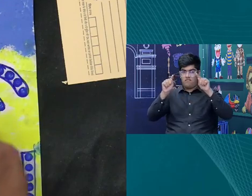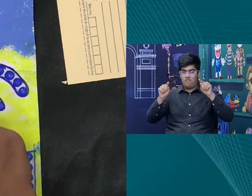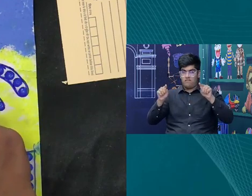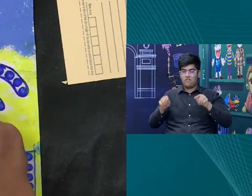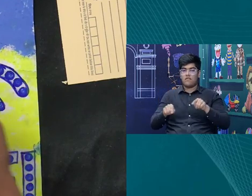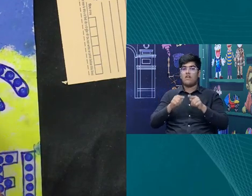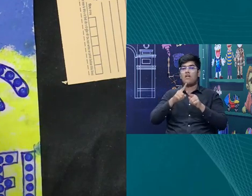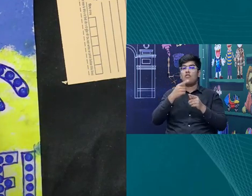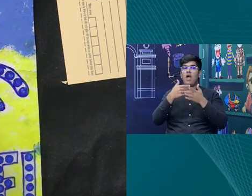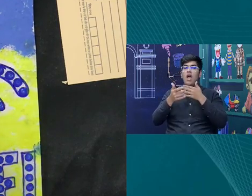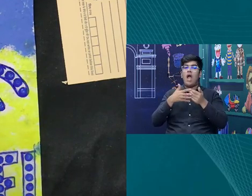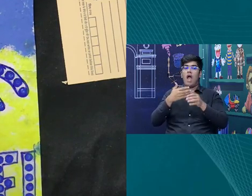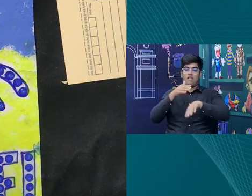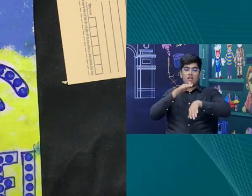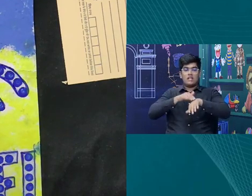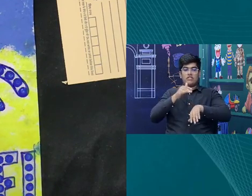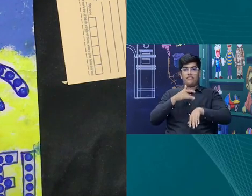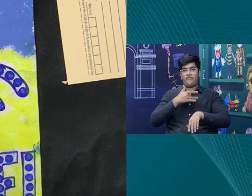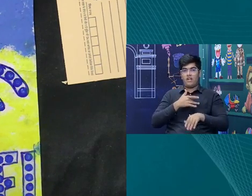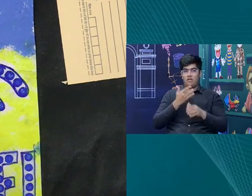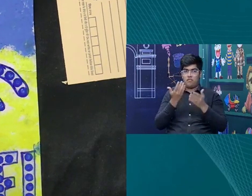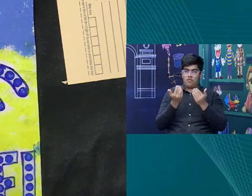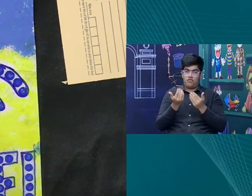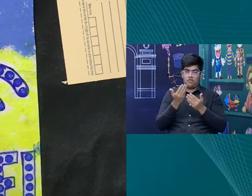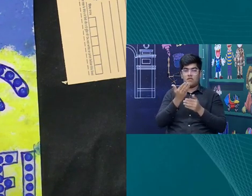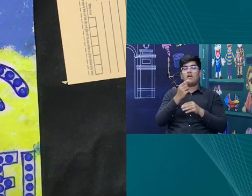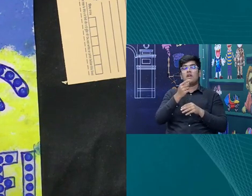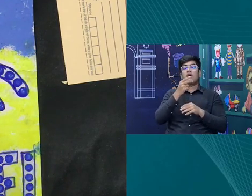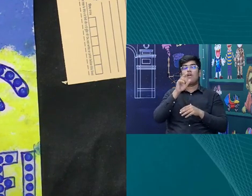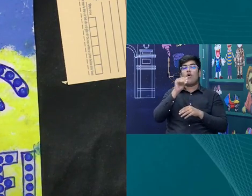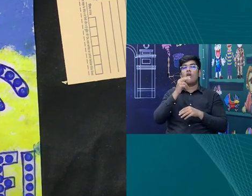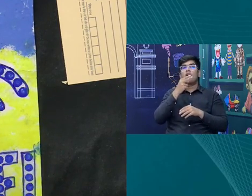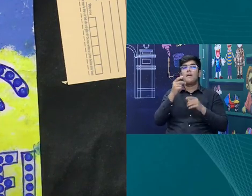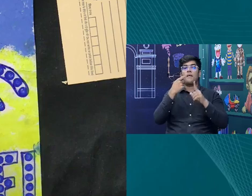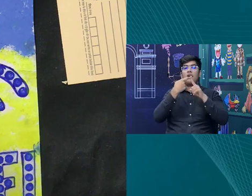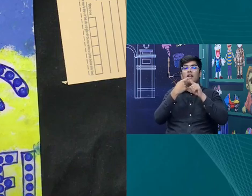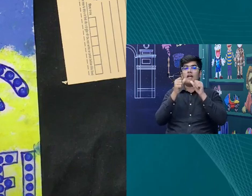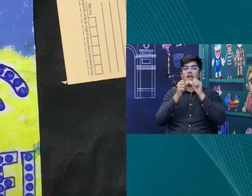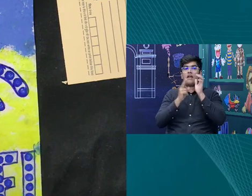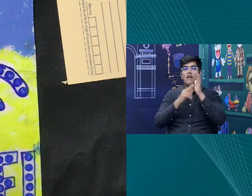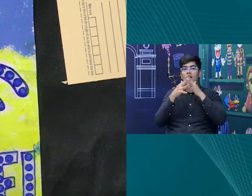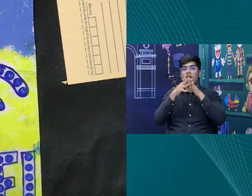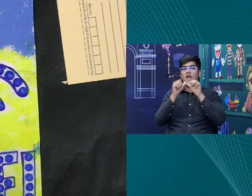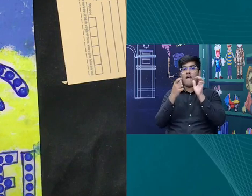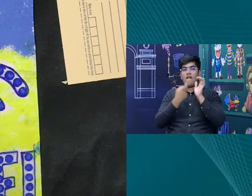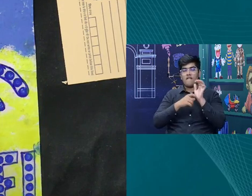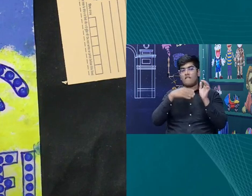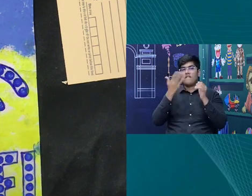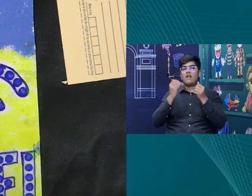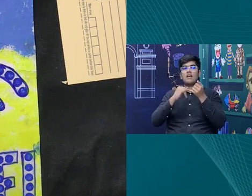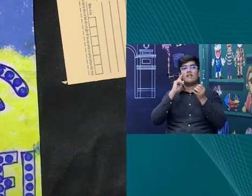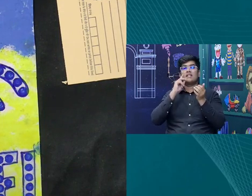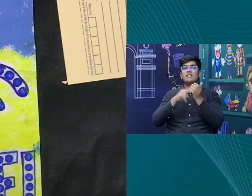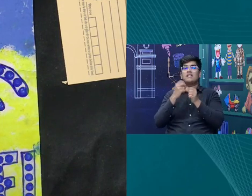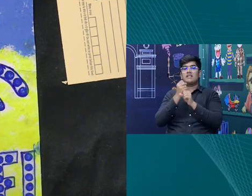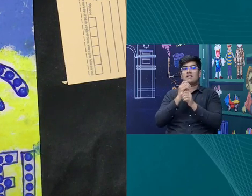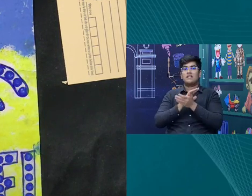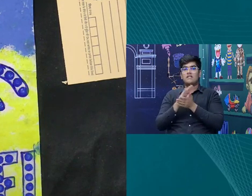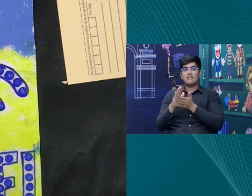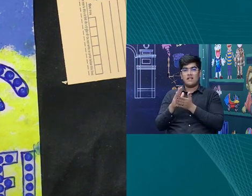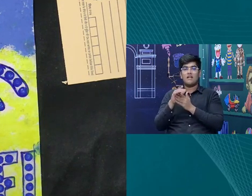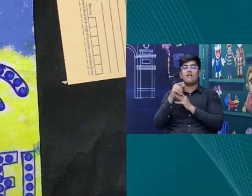सकते हैं और जो हम कहानी सुना रहे हैं कव करने वाले हैं शिमला के तो शिमला कहा है हमारे